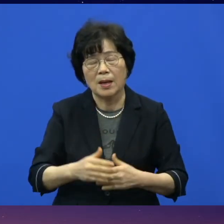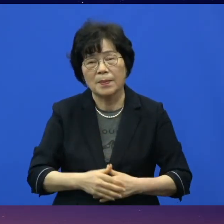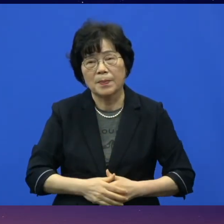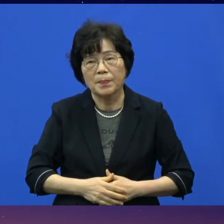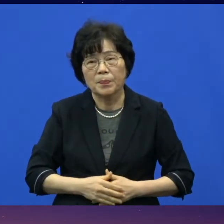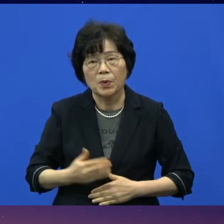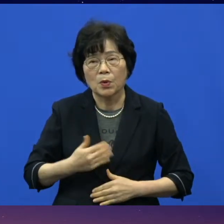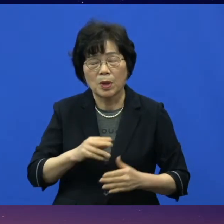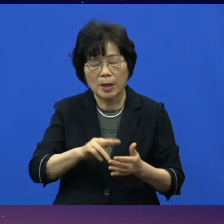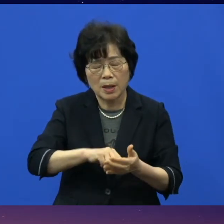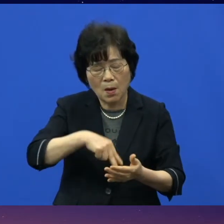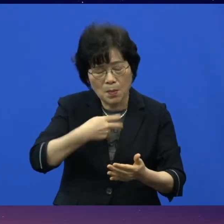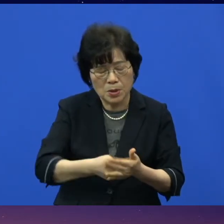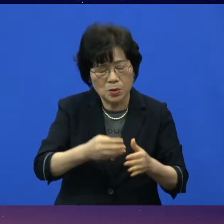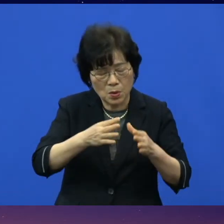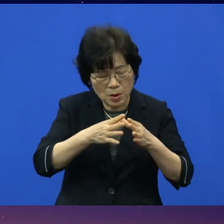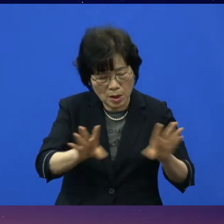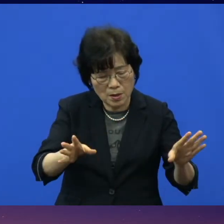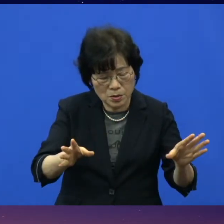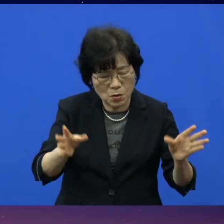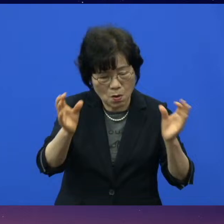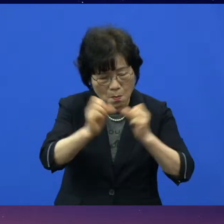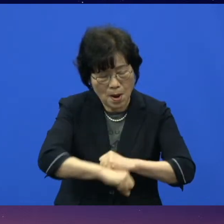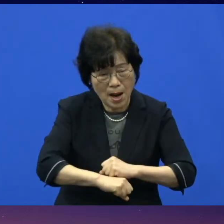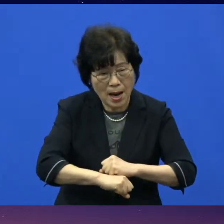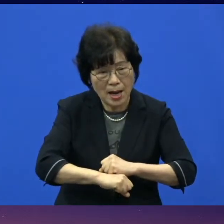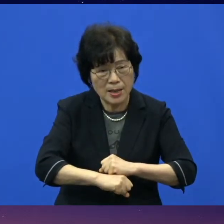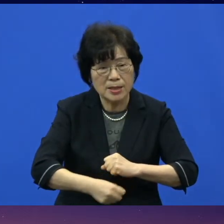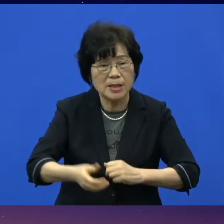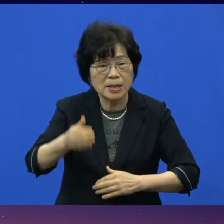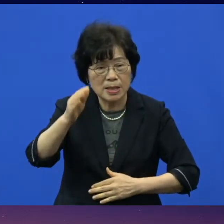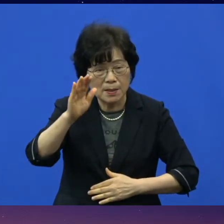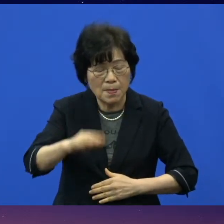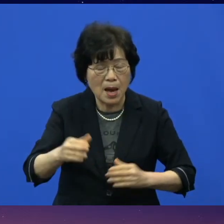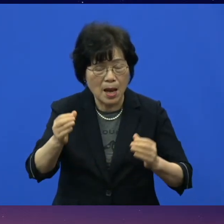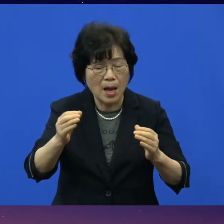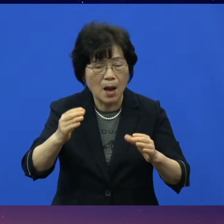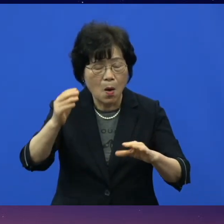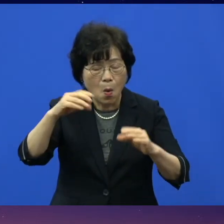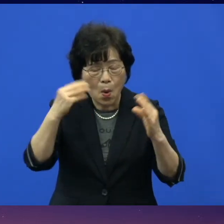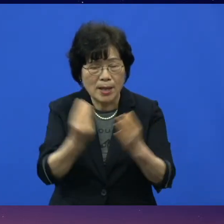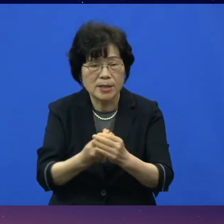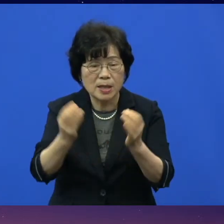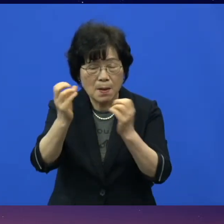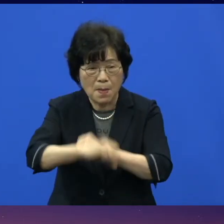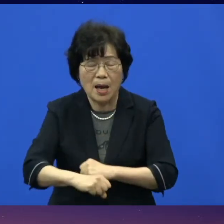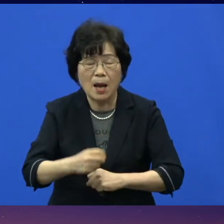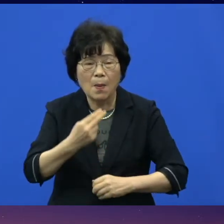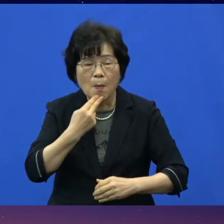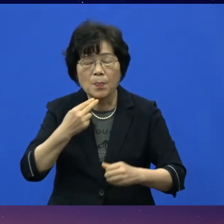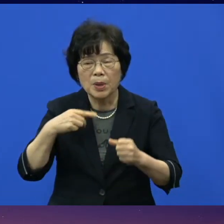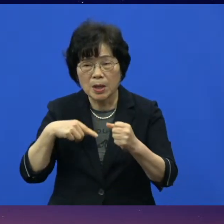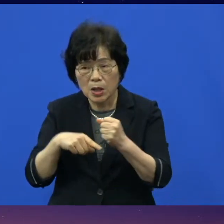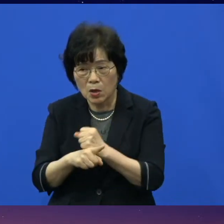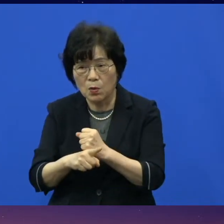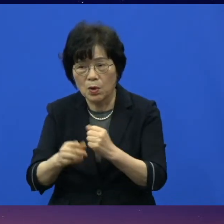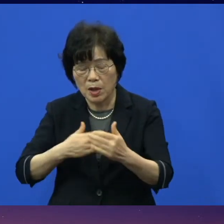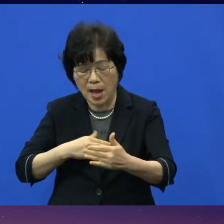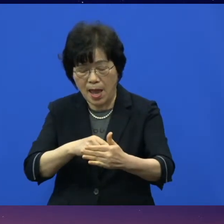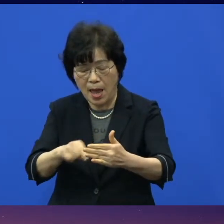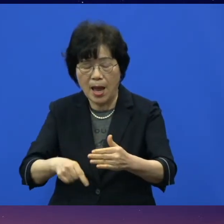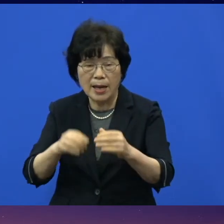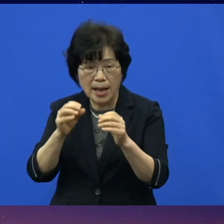그래서 우리가 넘어지고 깨어지고 망할 수밖에 없지만 우리가 망하지 않는 것은 우겨쌈을 당하지 않는 것은 내 안에